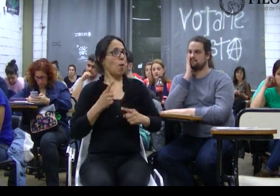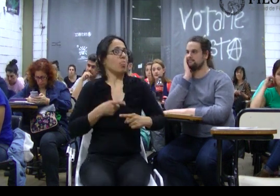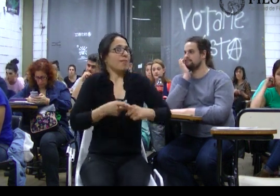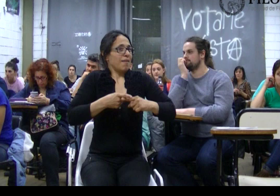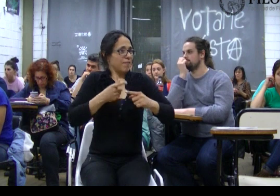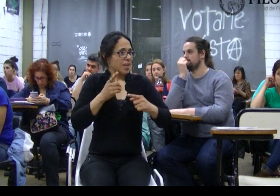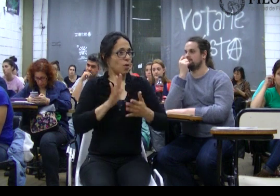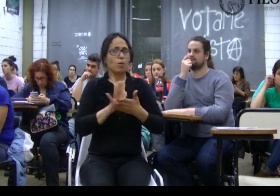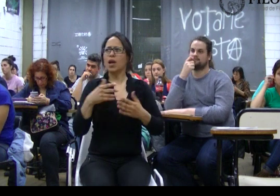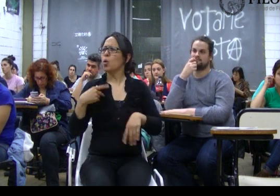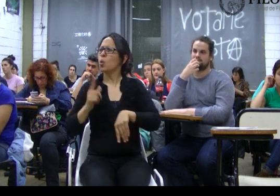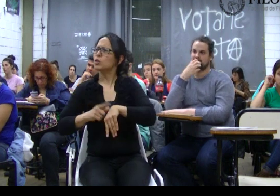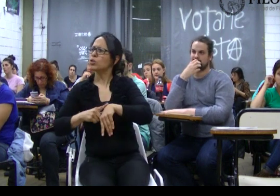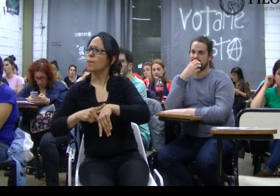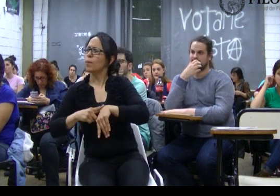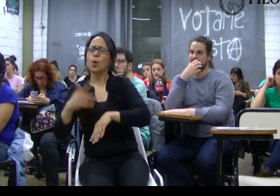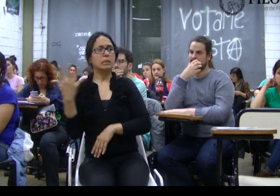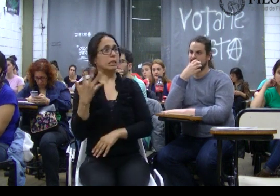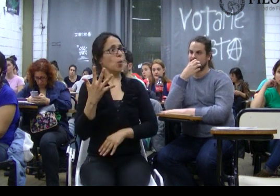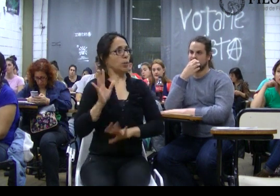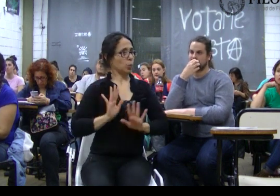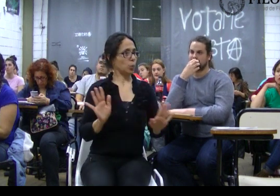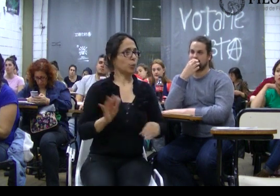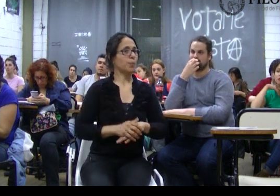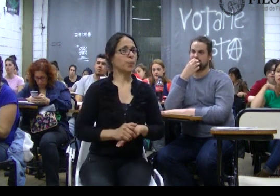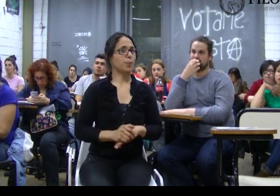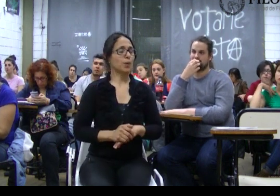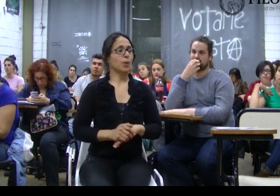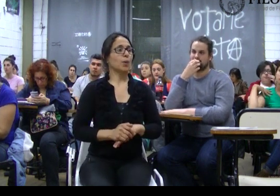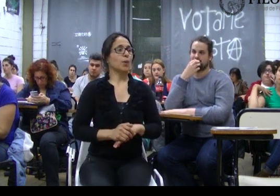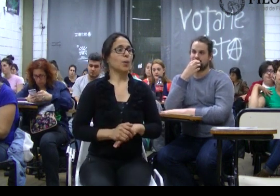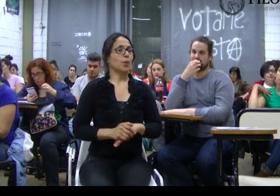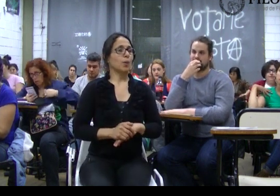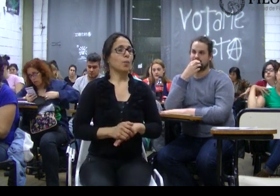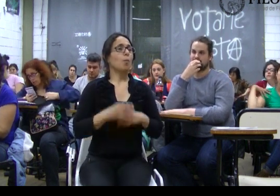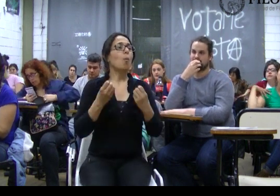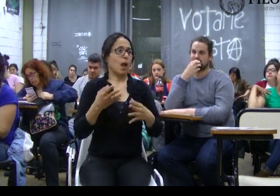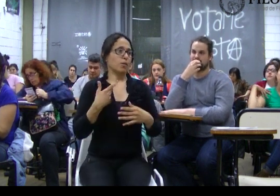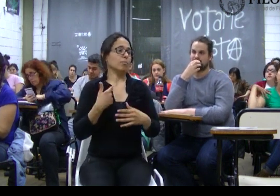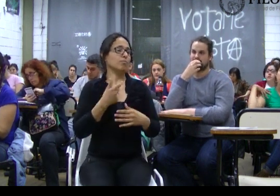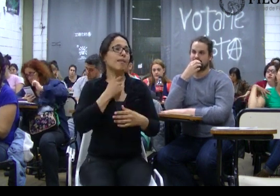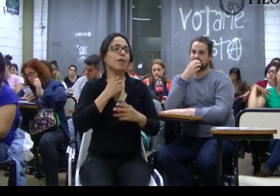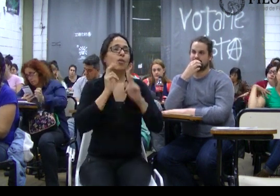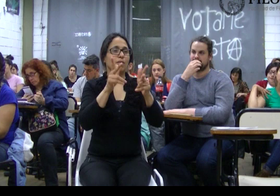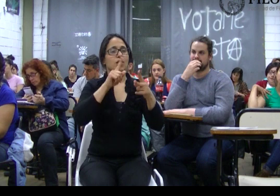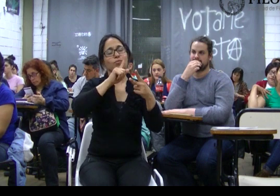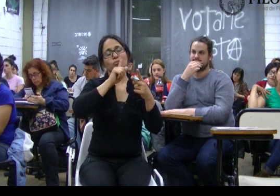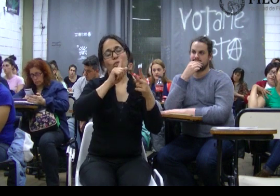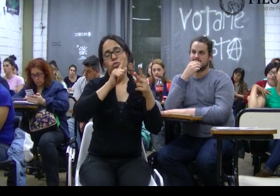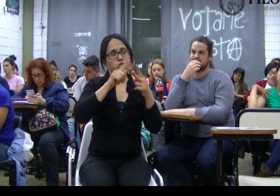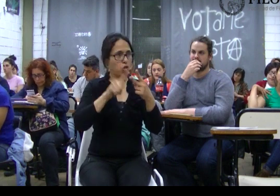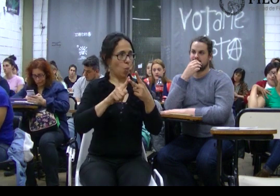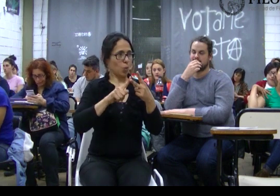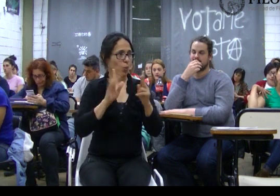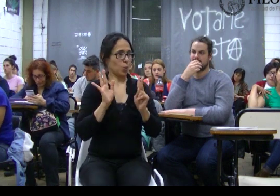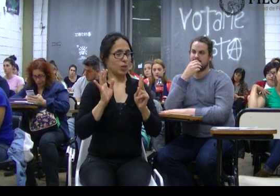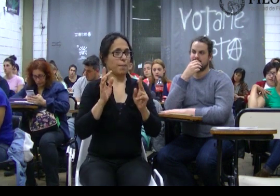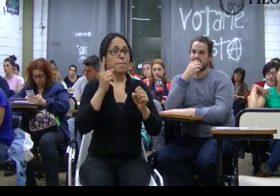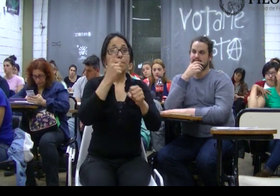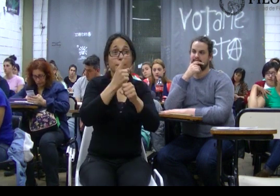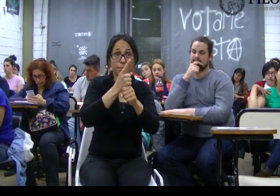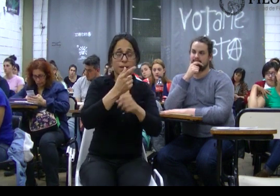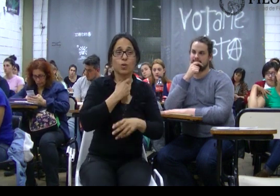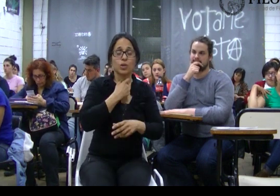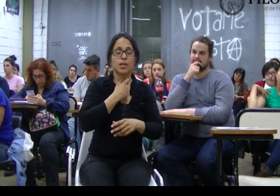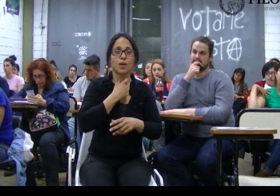¿Cuántas preguntas me quedan? 5 minutos. Bueno, entonces voy a decir dos cosas. En primer